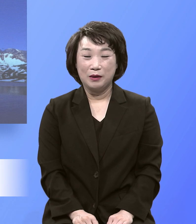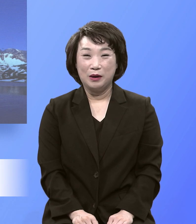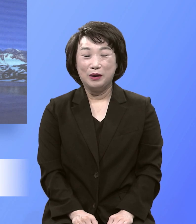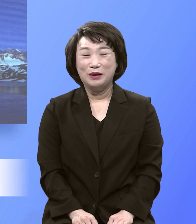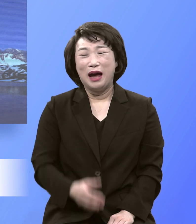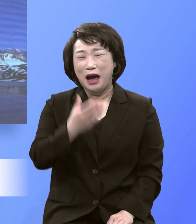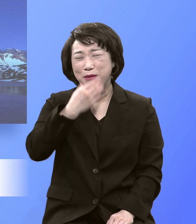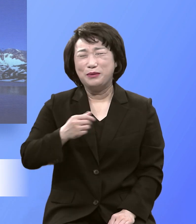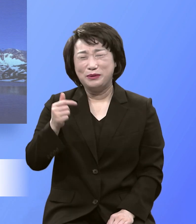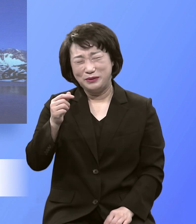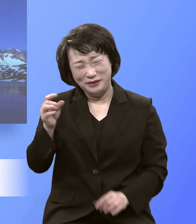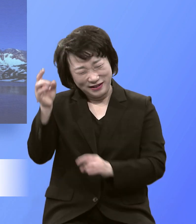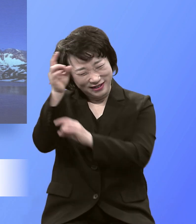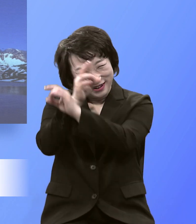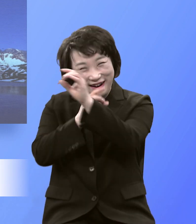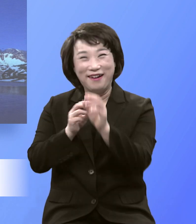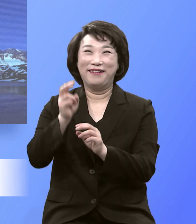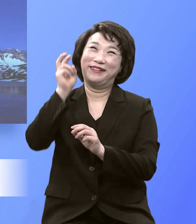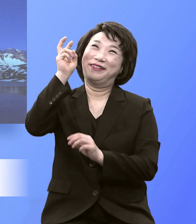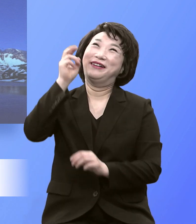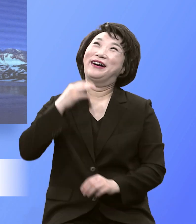얼마나 행복한지.